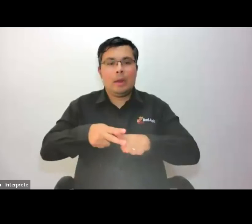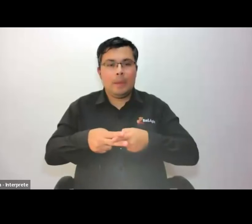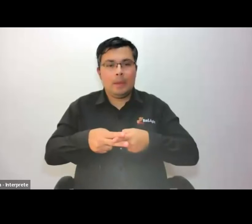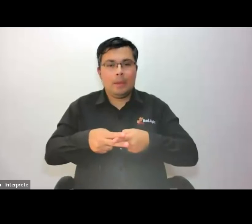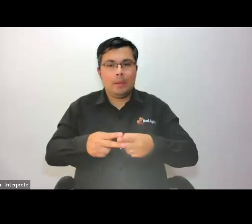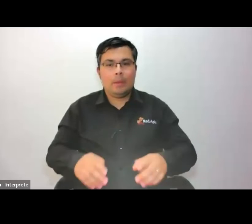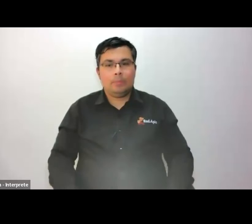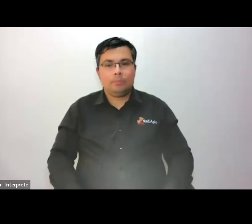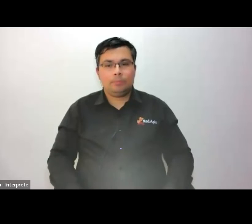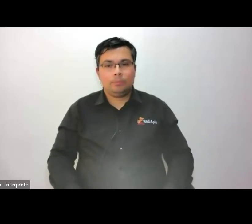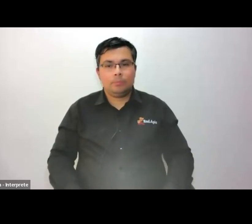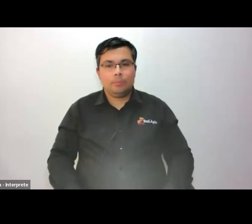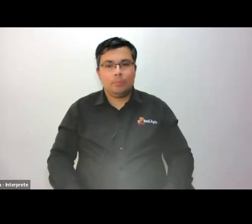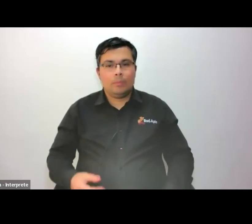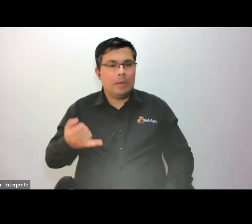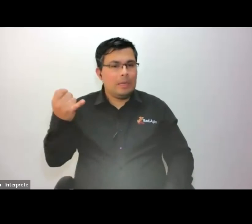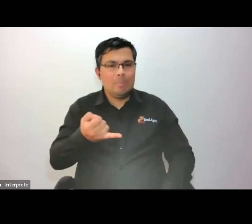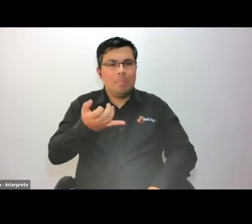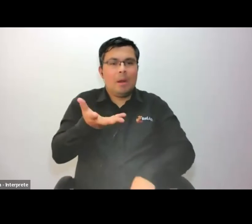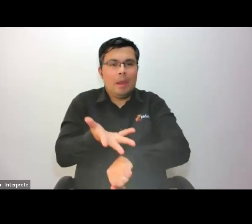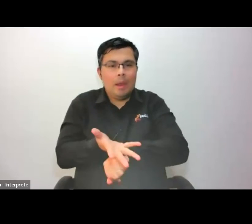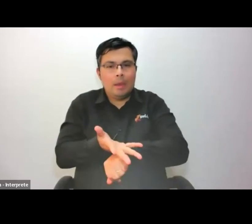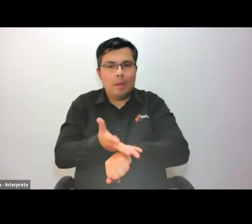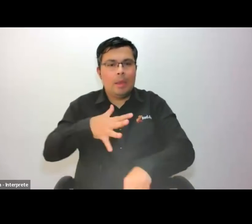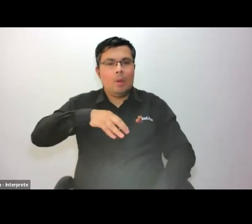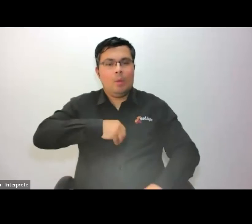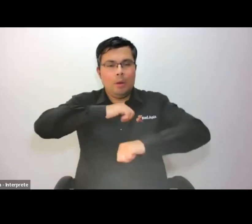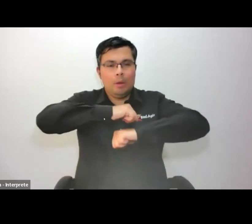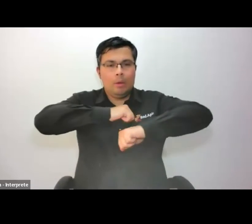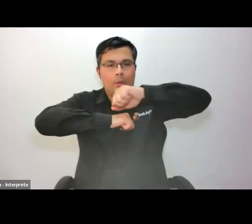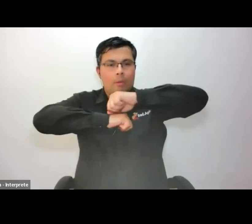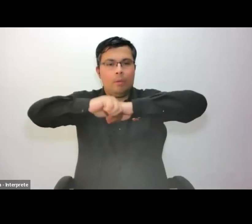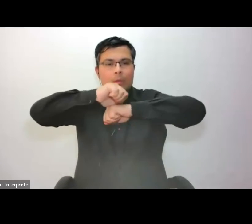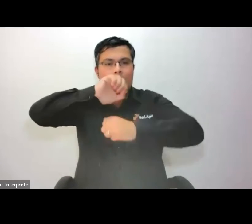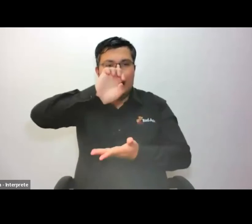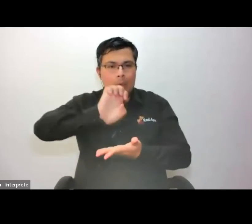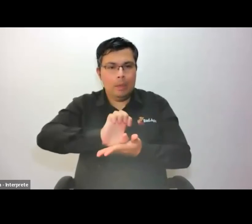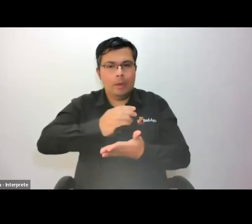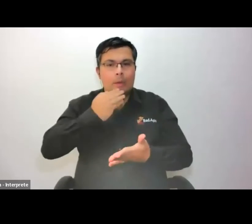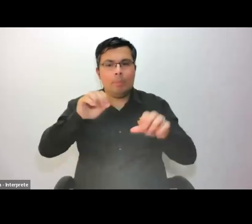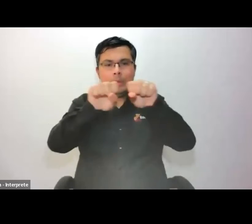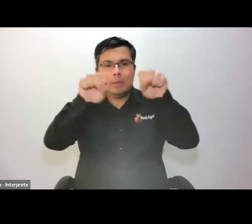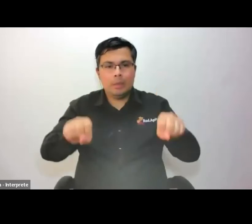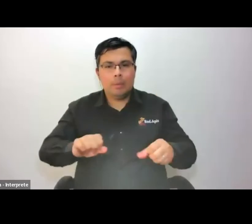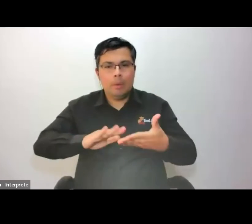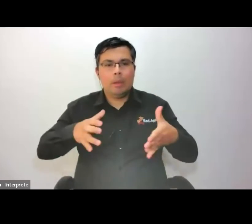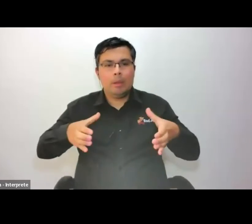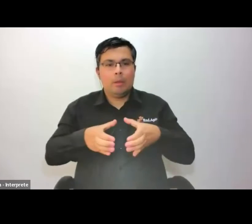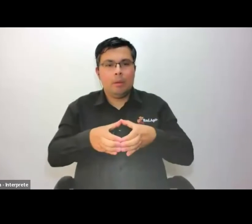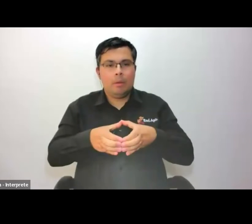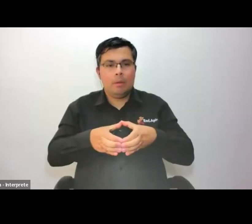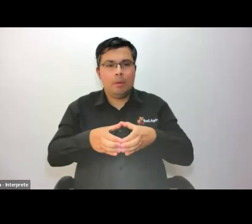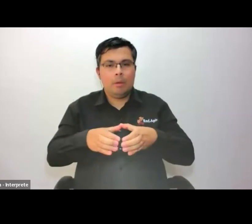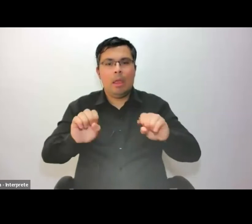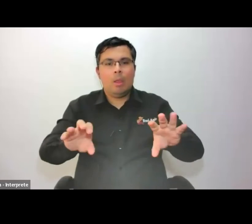nuestra estructura estatal, ¿no?, y también en el sistema educativo. Para empezar, como Ministerio de Educación,